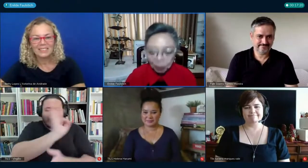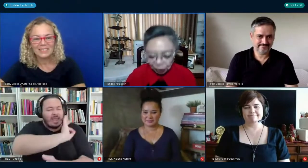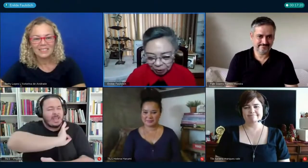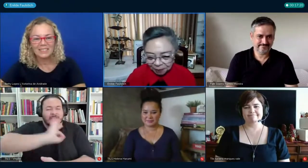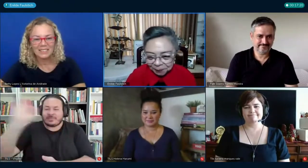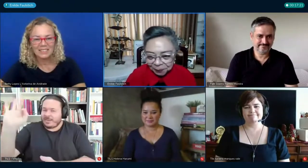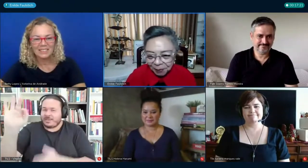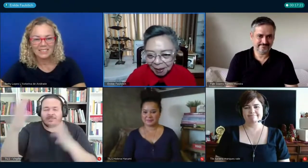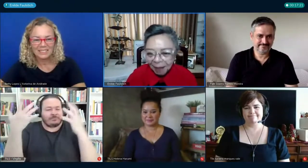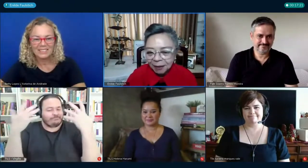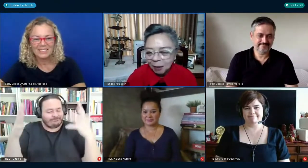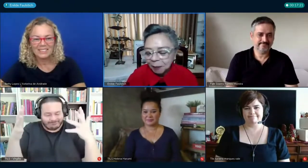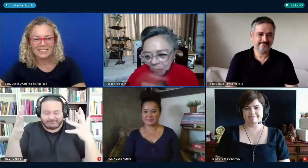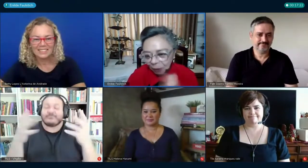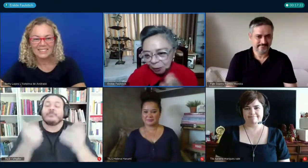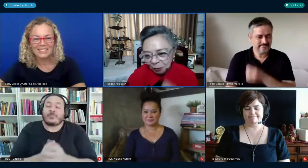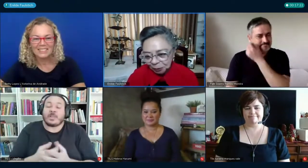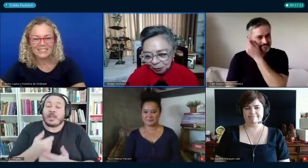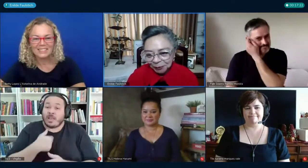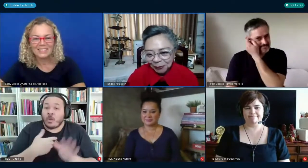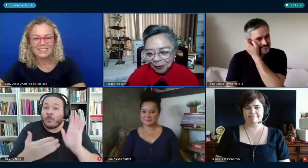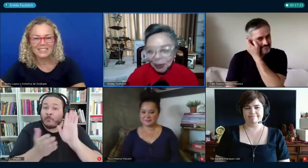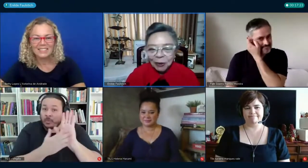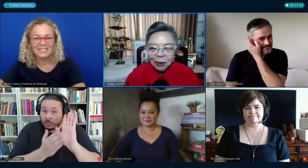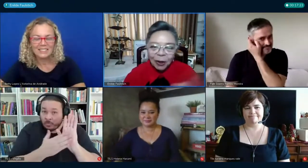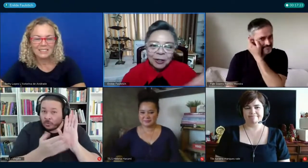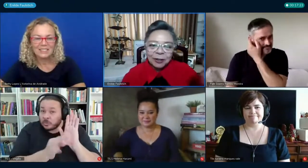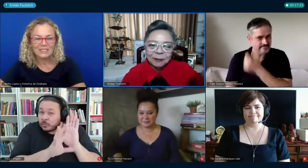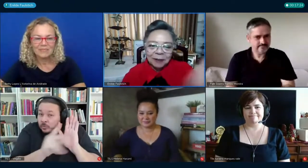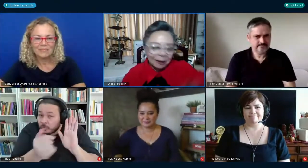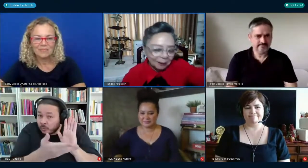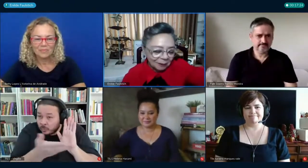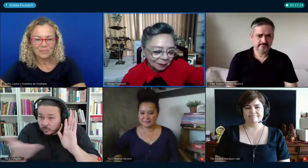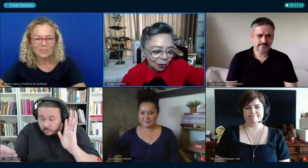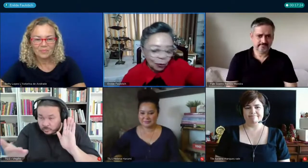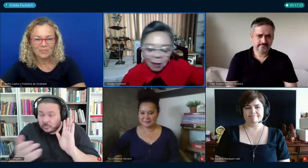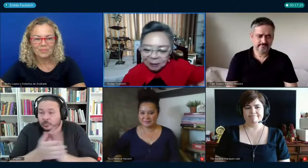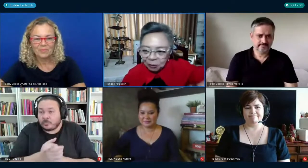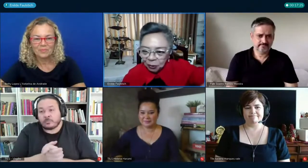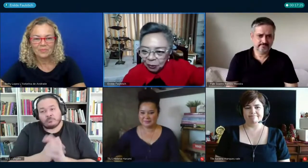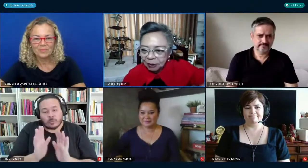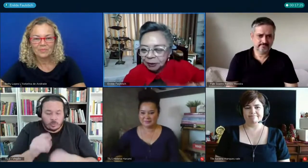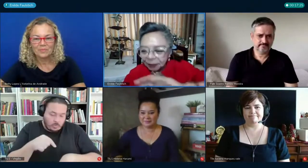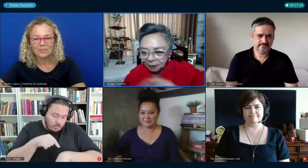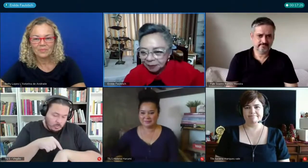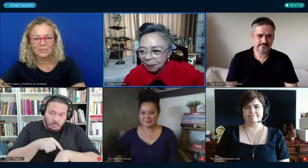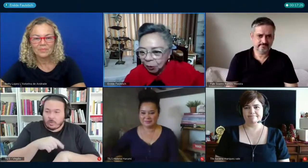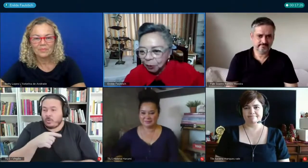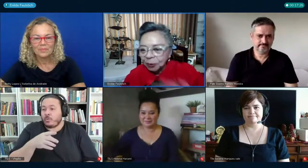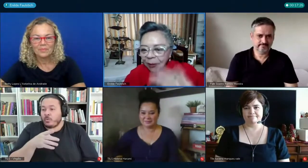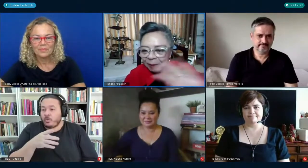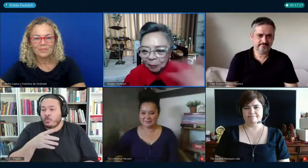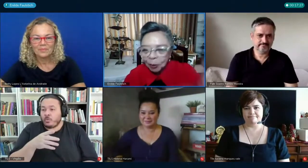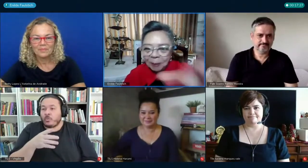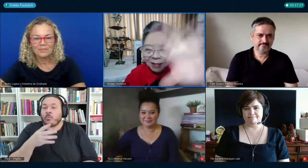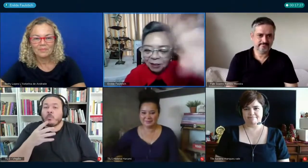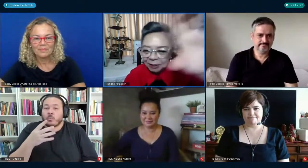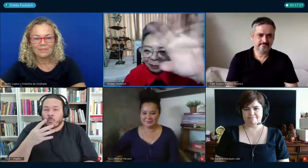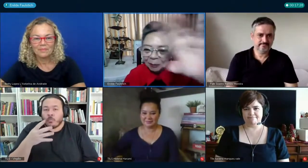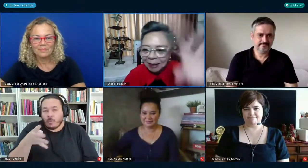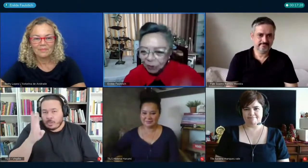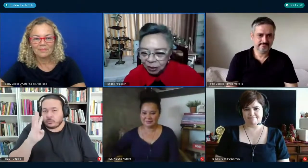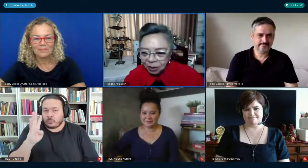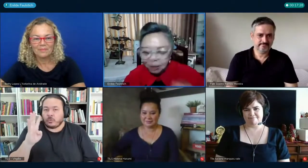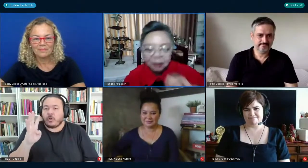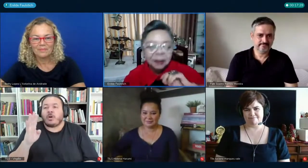uma proposta aqui para todo mundo. Nós estamos, 4 horas, tá bom, o tempo tá bom, apesar de que